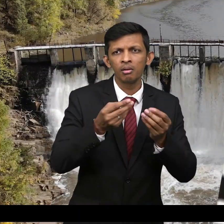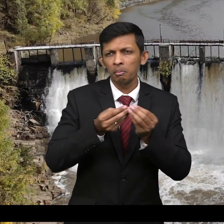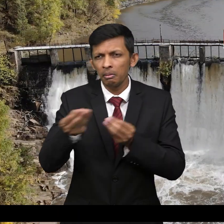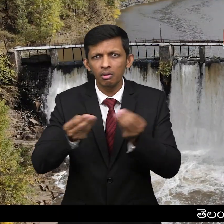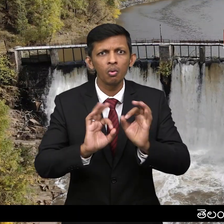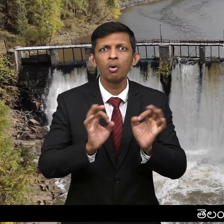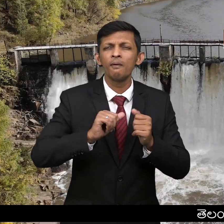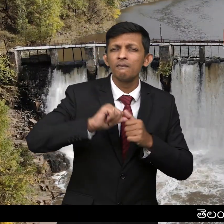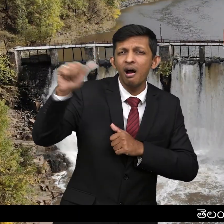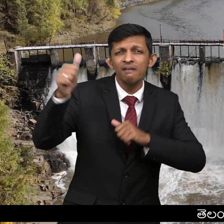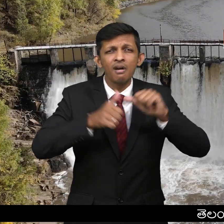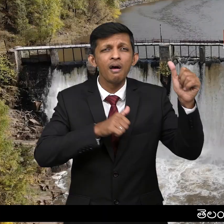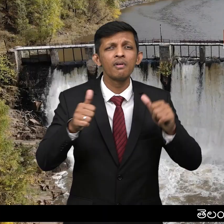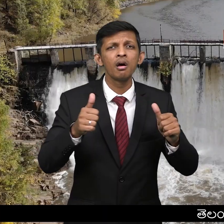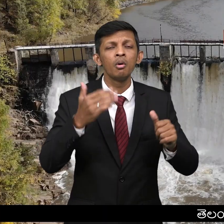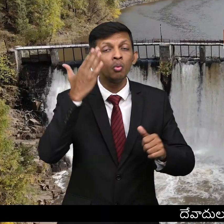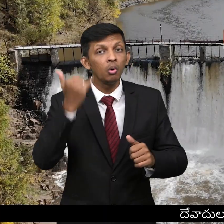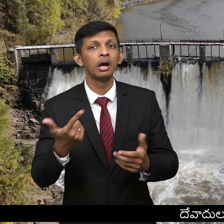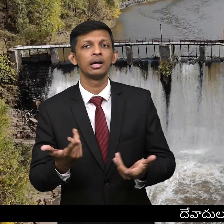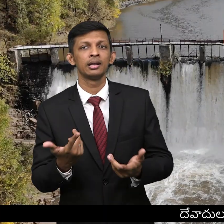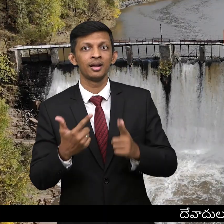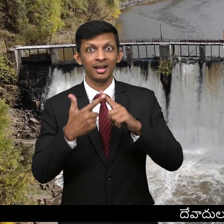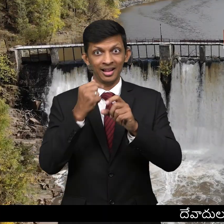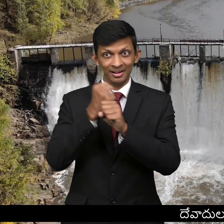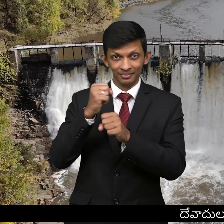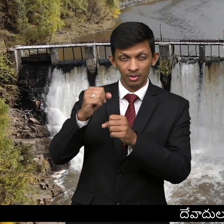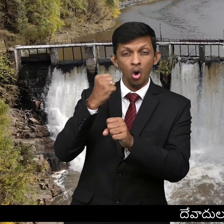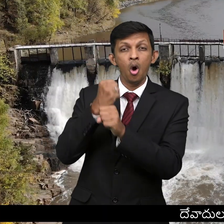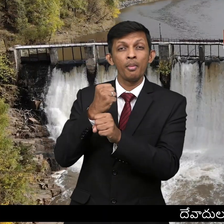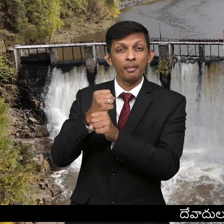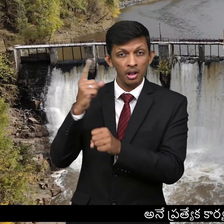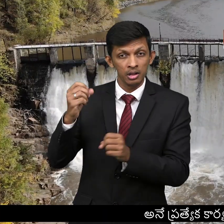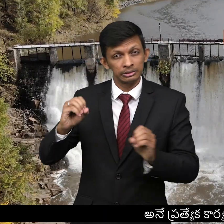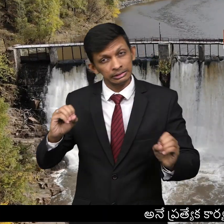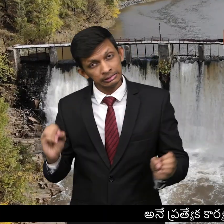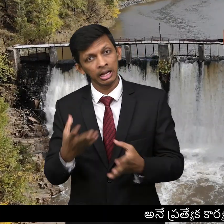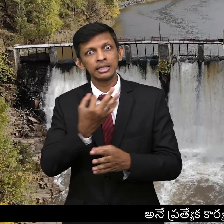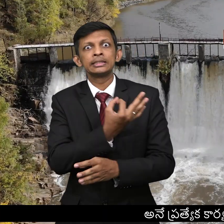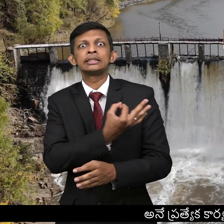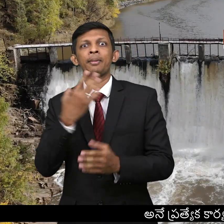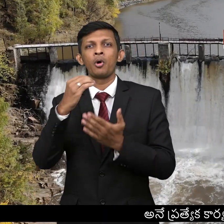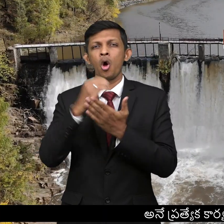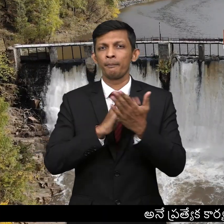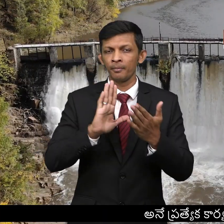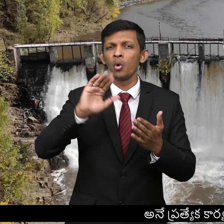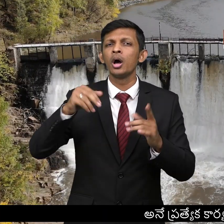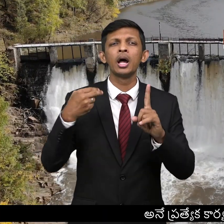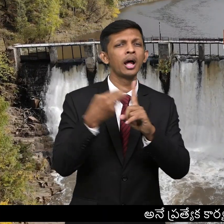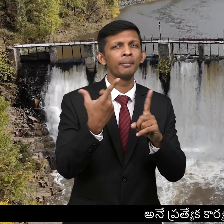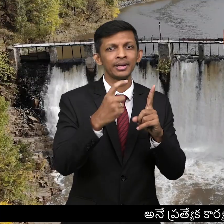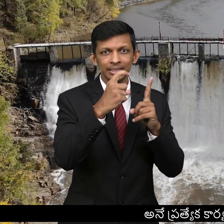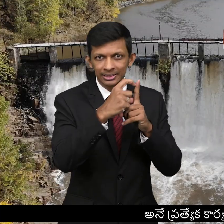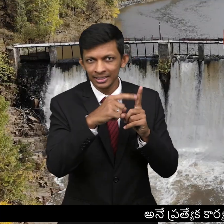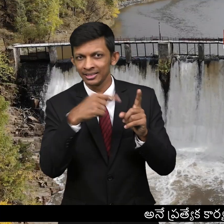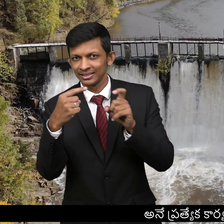అందుకే తెలంగాణ ప్రభుత్వం దేవాదుల ఎత్తిపోతల పథకం అనే ప్రత్యేక కార్యక్రమాన్ని